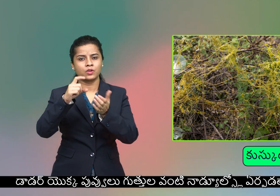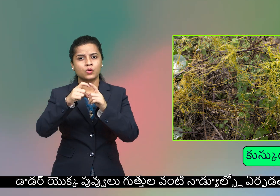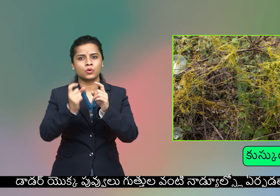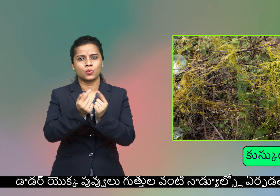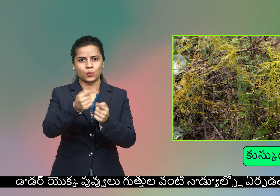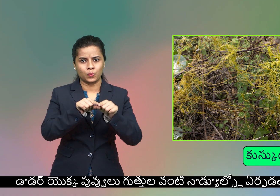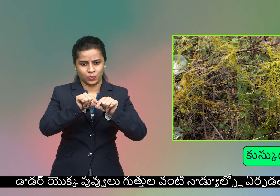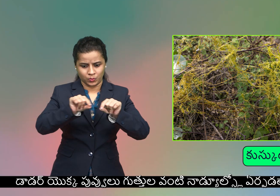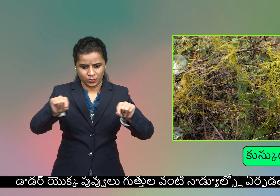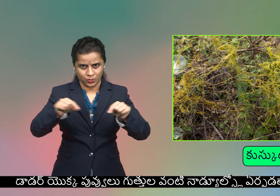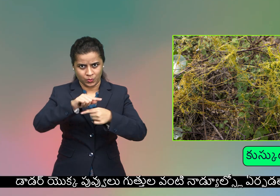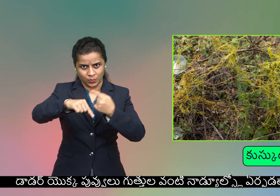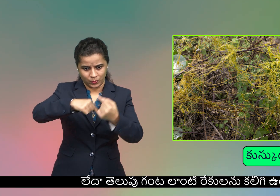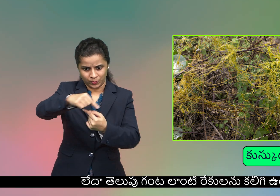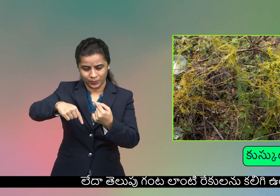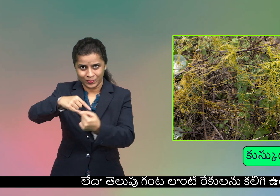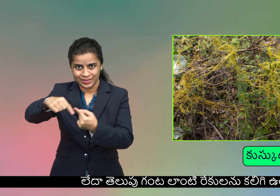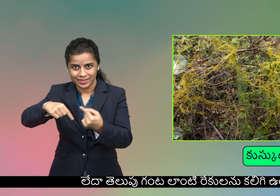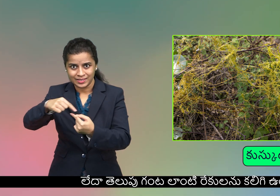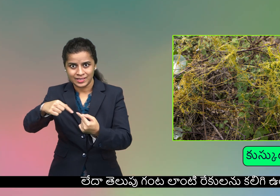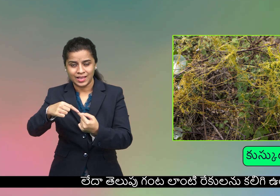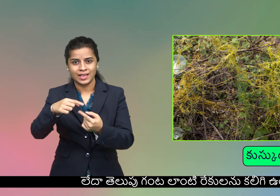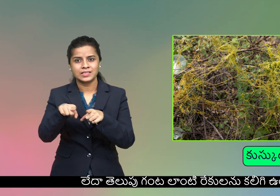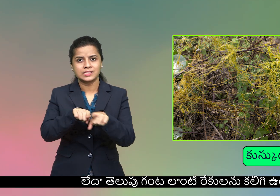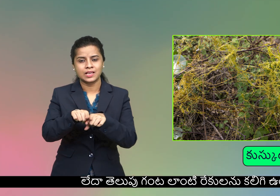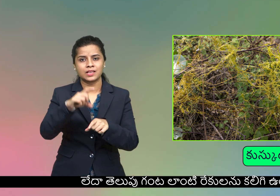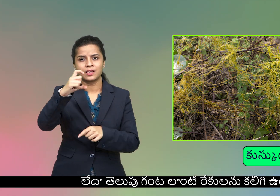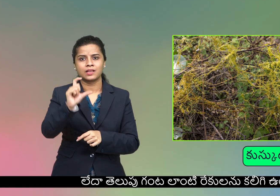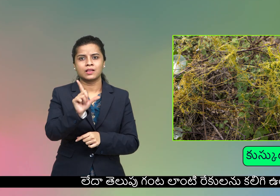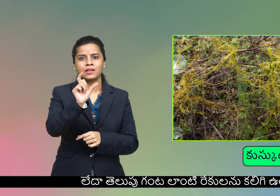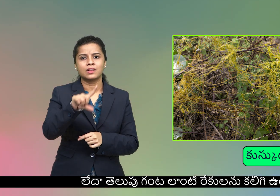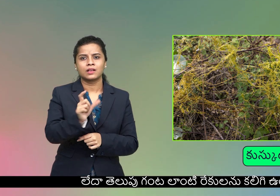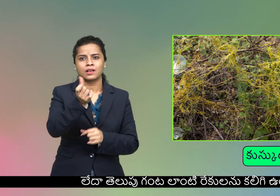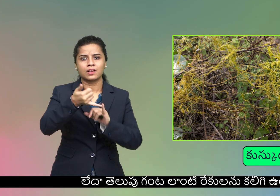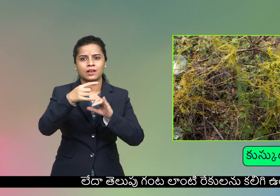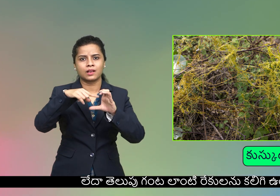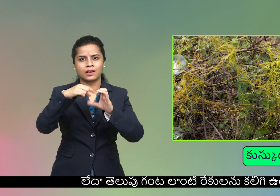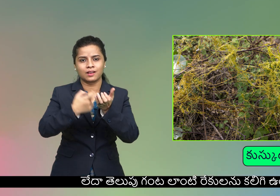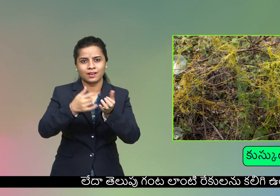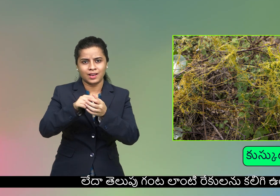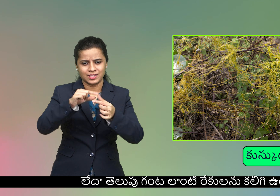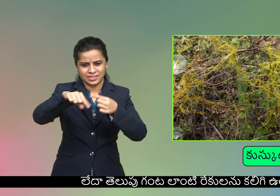ఏర్పడతాయి మరియు పసుపు లేదా తెలుపు గంట లాంటి రేకులను కలిగి ఉంటాయి.